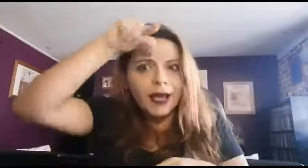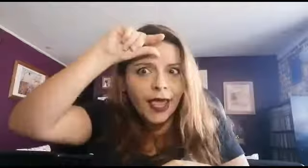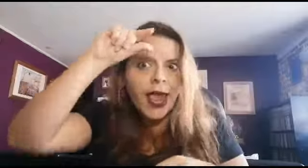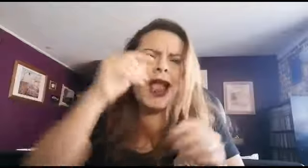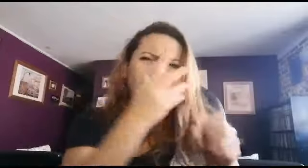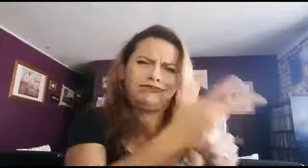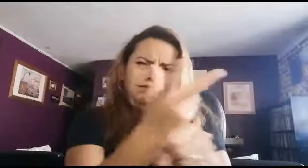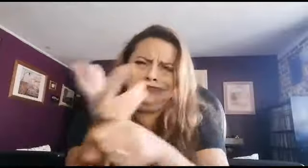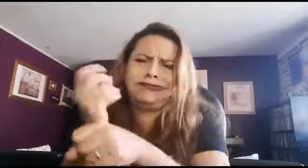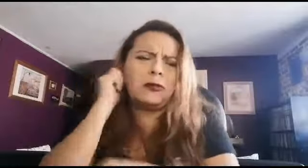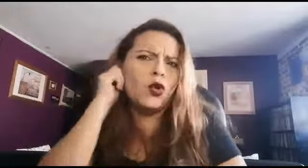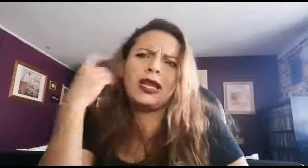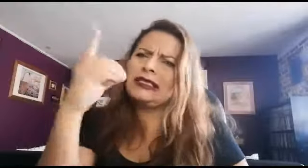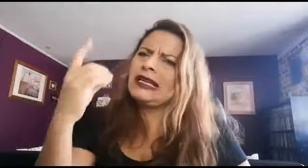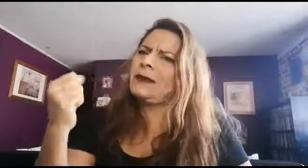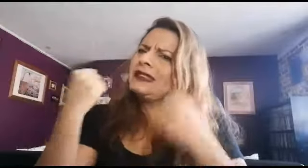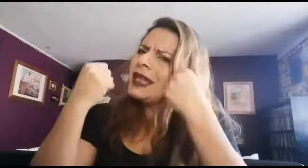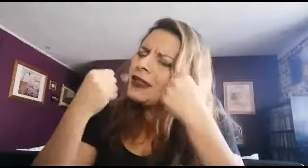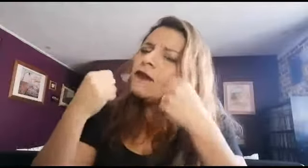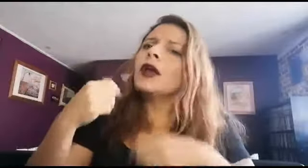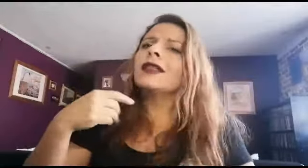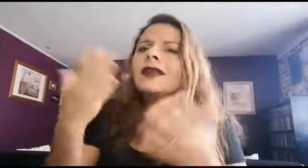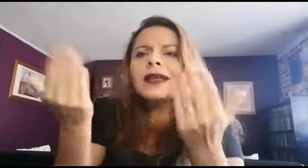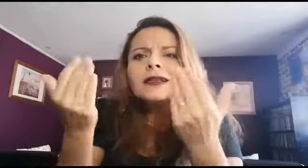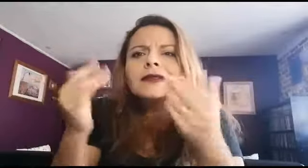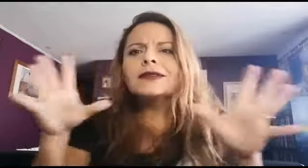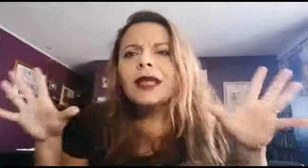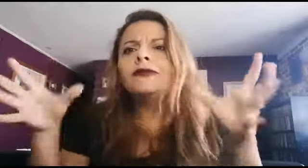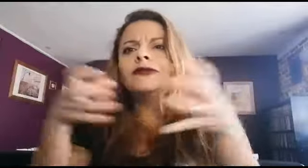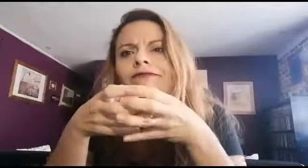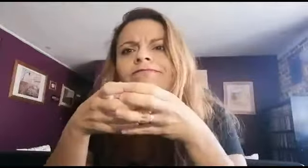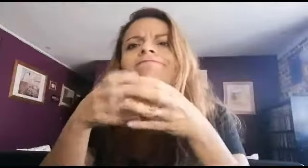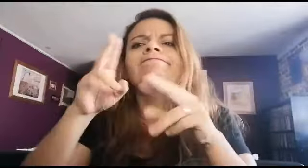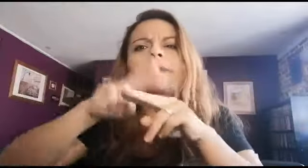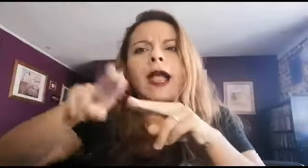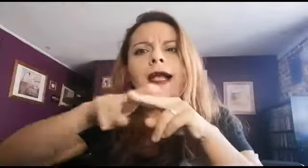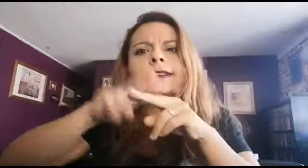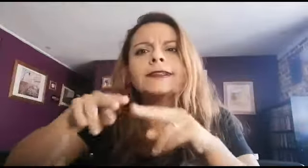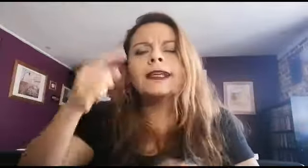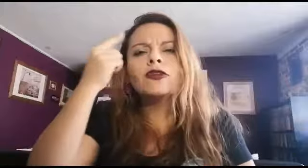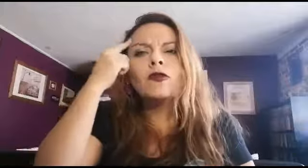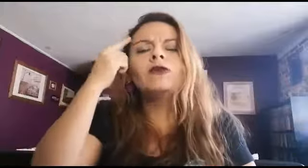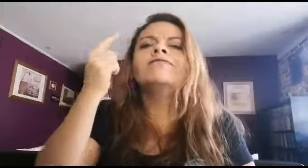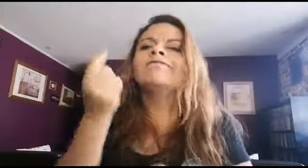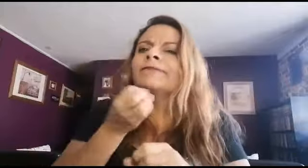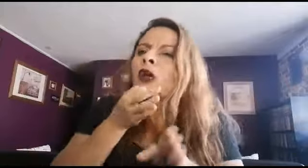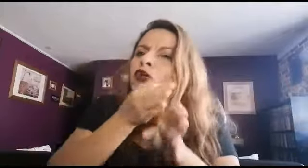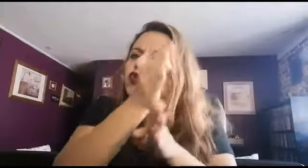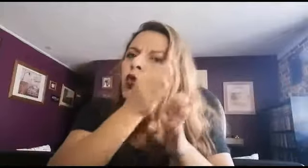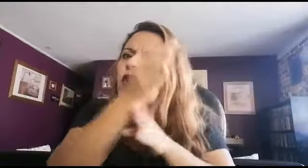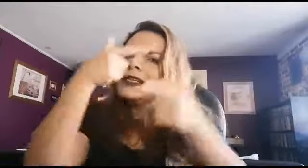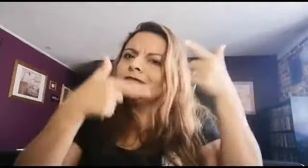fármaco también con crea hay mujeres con discapacidades super fuertes poderosas que pueden